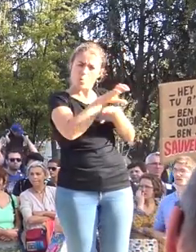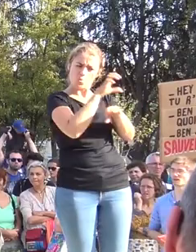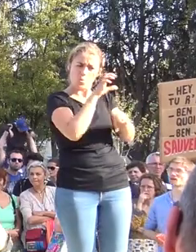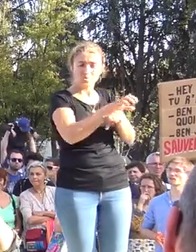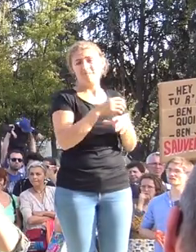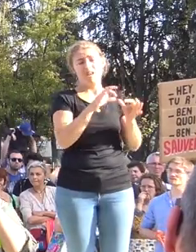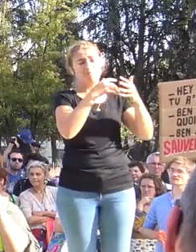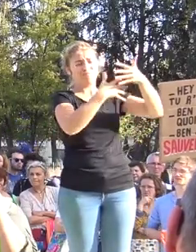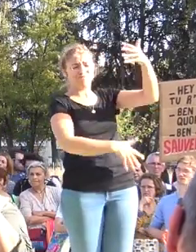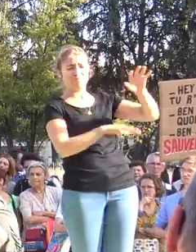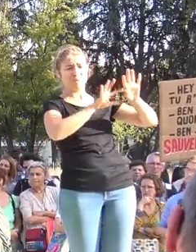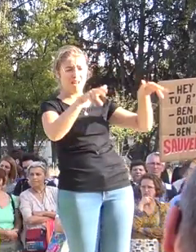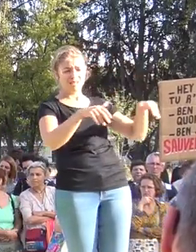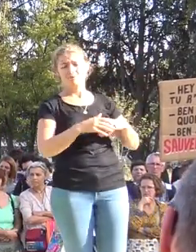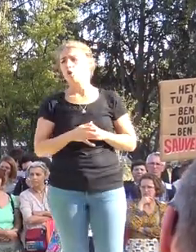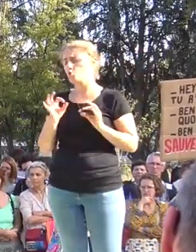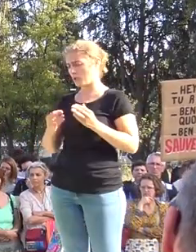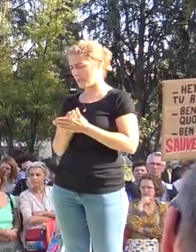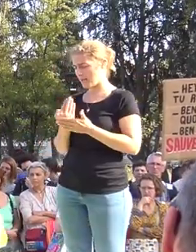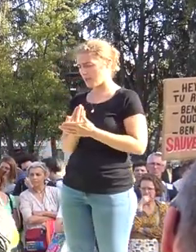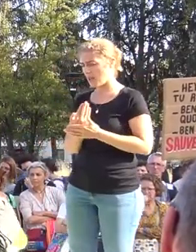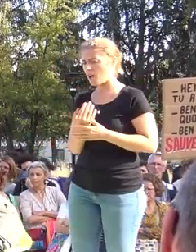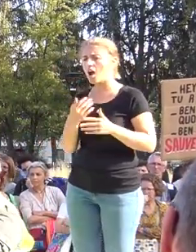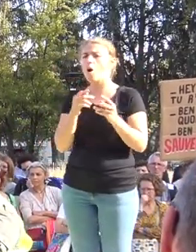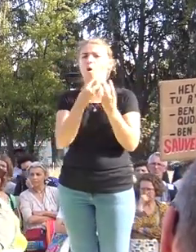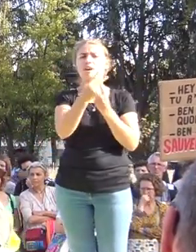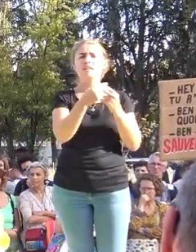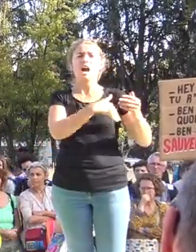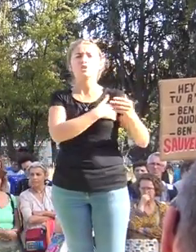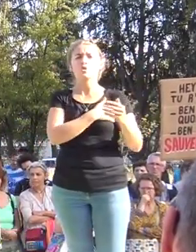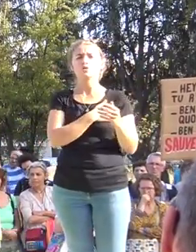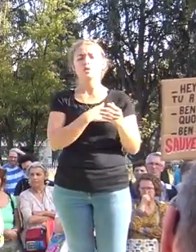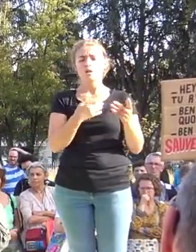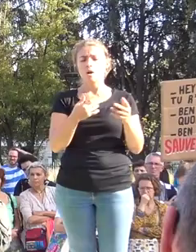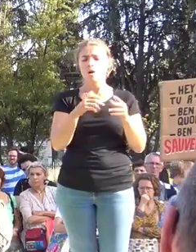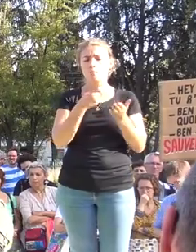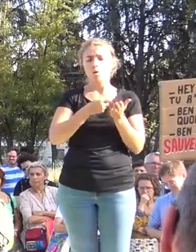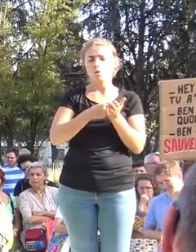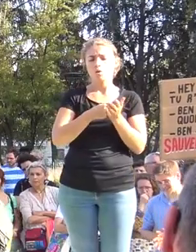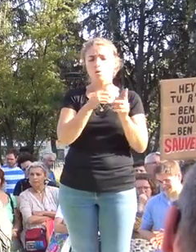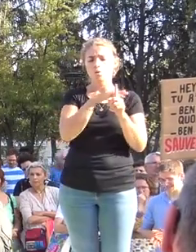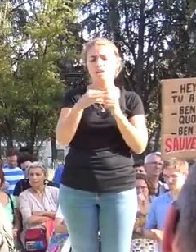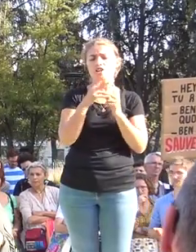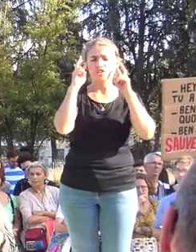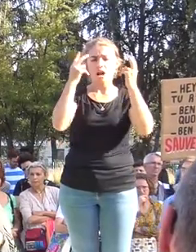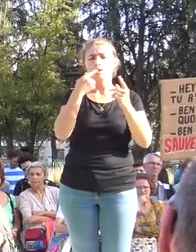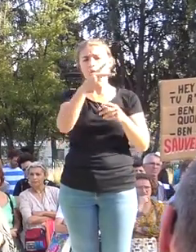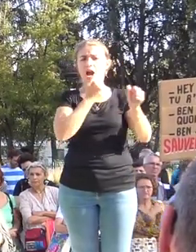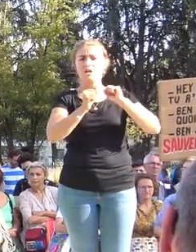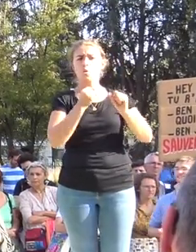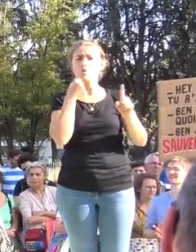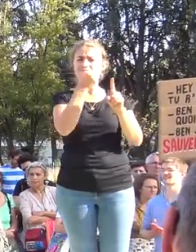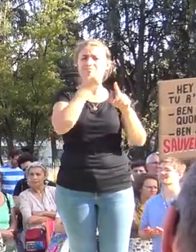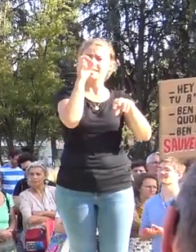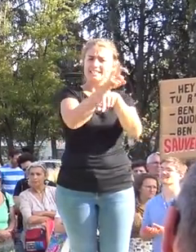Ce matin, nous étions présents devant des agences de la Société Générale pour dénoncer son action. Pourquoi ? Société